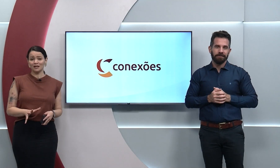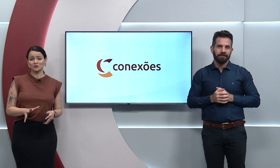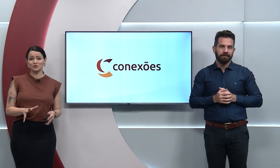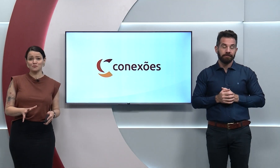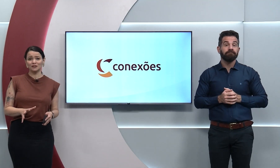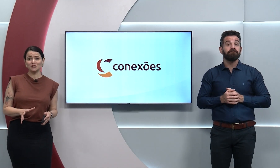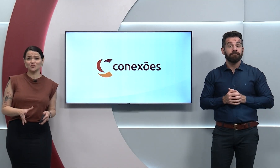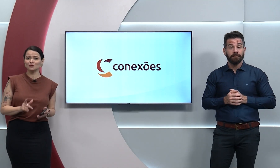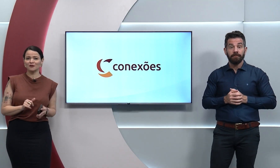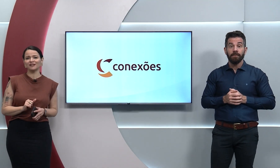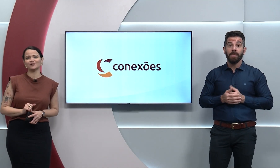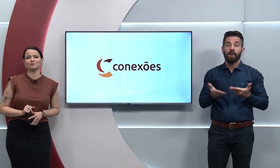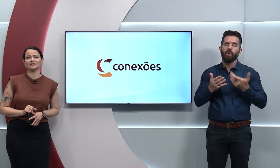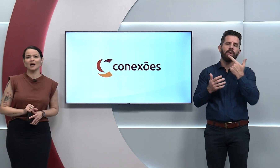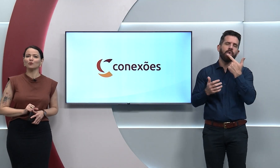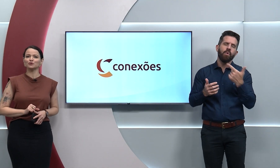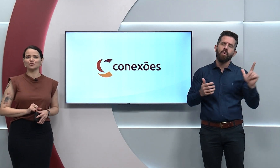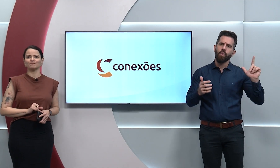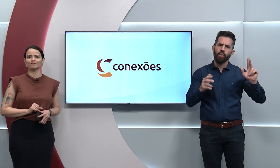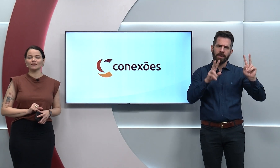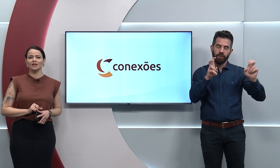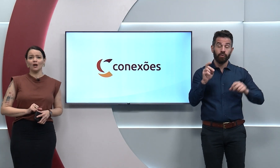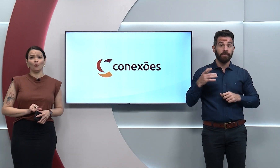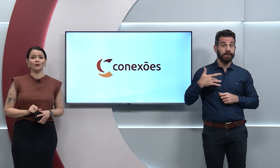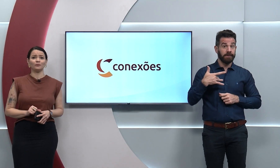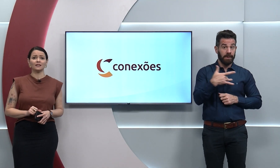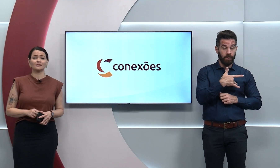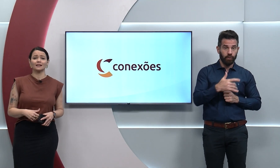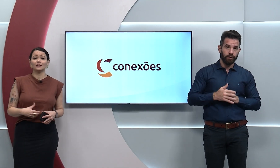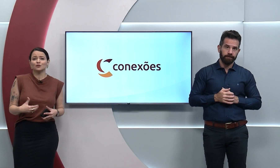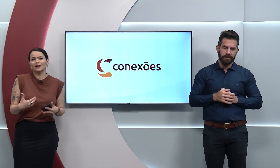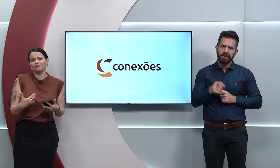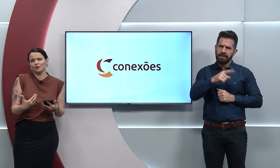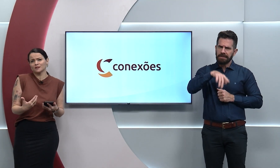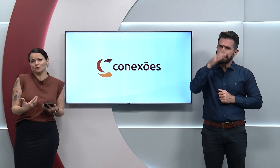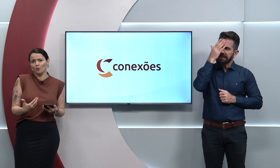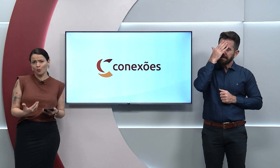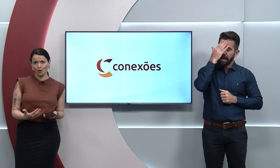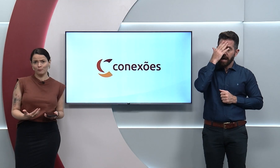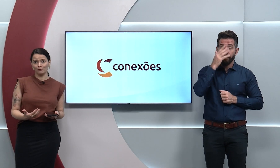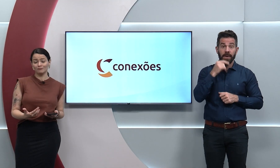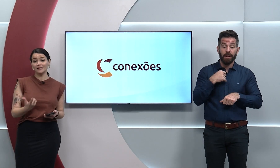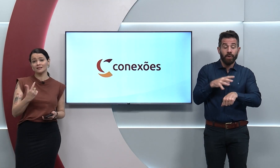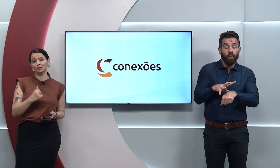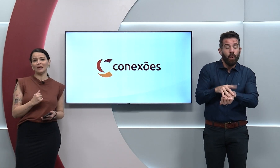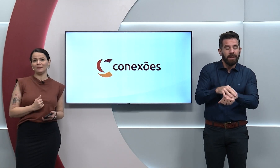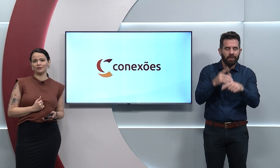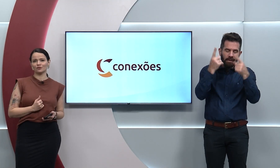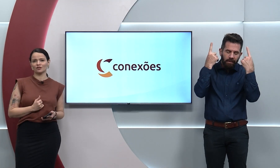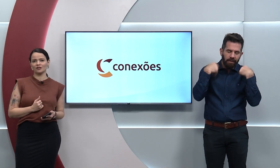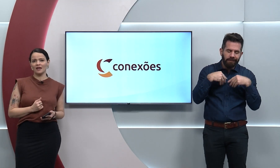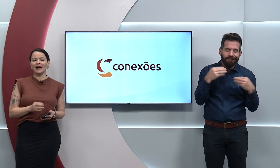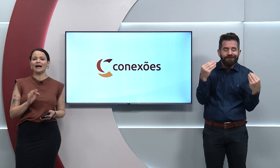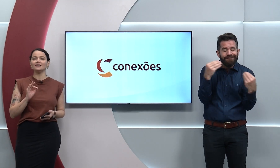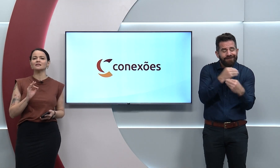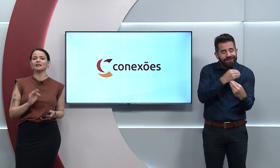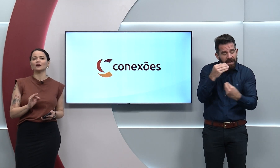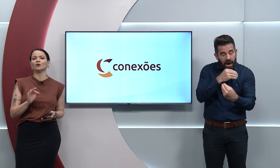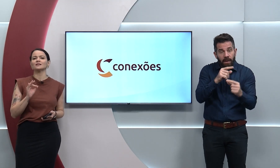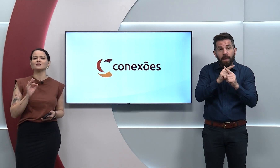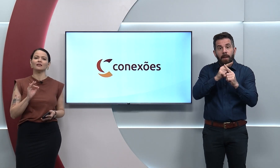Bom, agora a gente muda de assunto para falar sobre saúde. Uma doença que tira a força do corpo, mas não da mente.